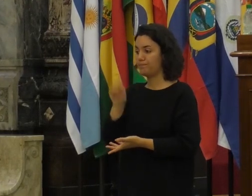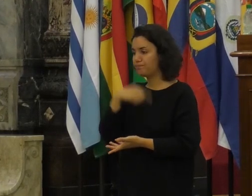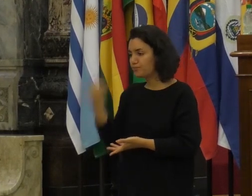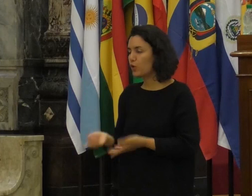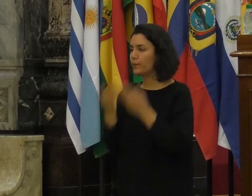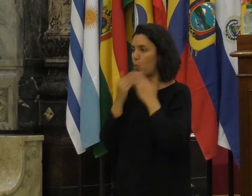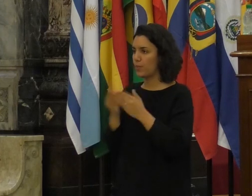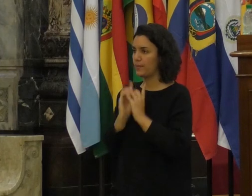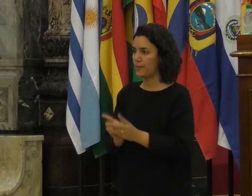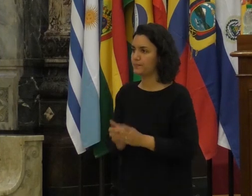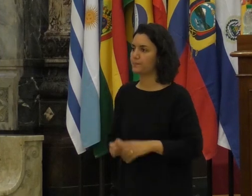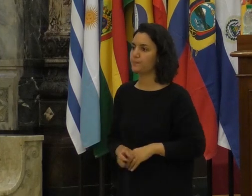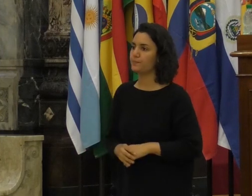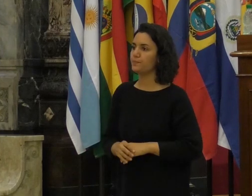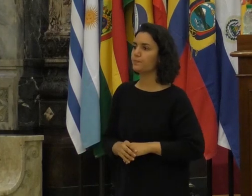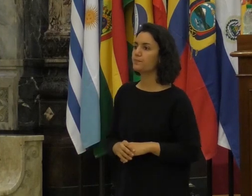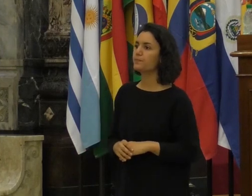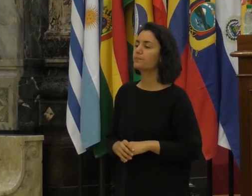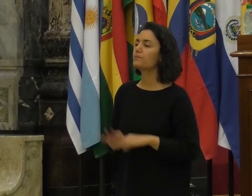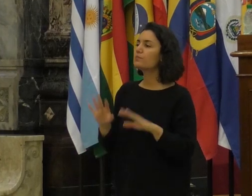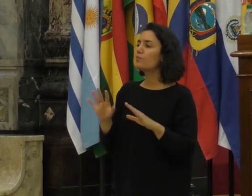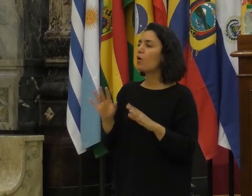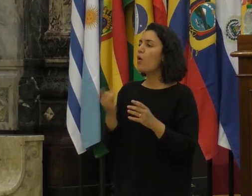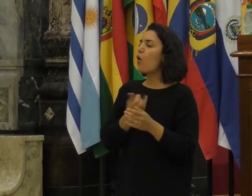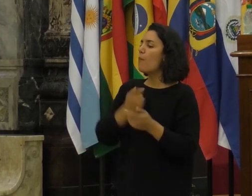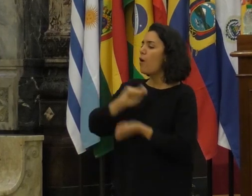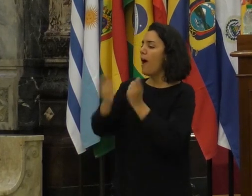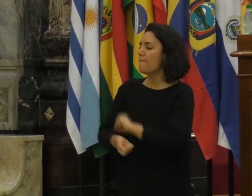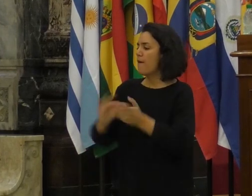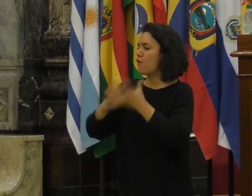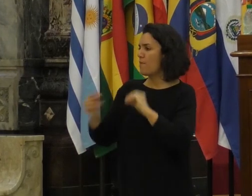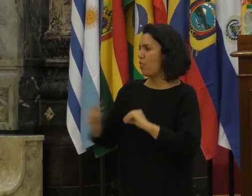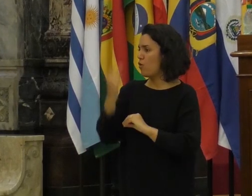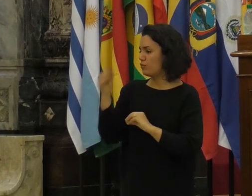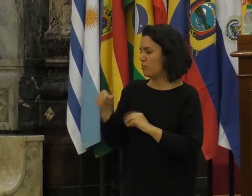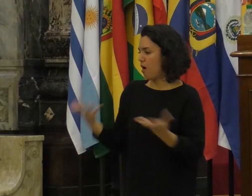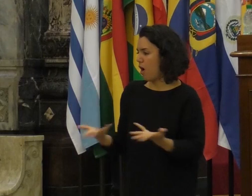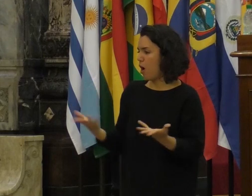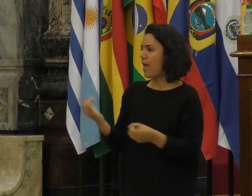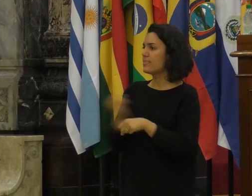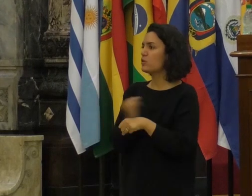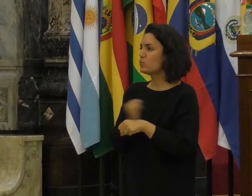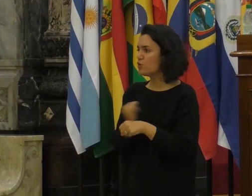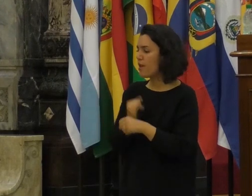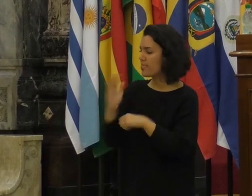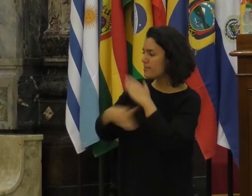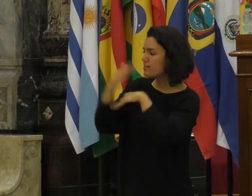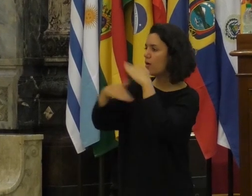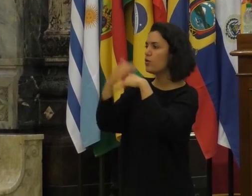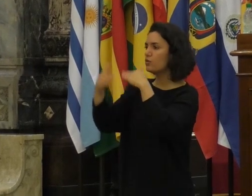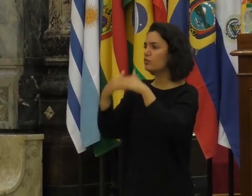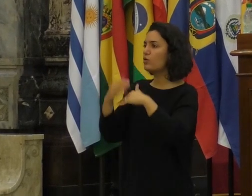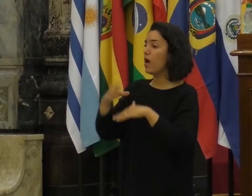pregunta: ¿qué impacto puede tener este modo 2 en el desarrollo de instituciones que han